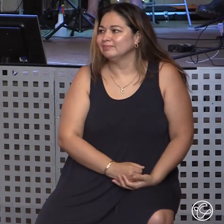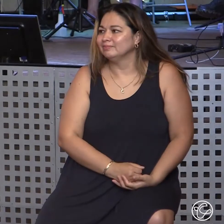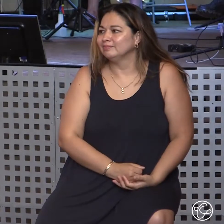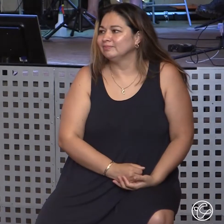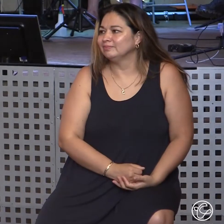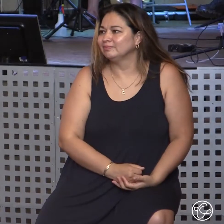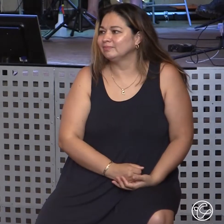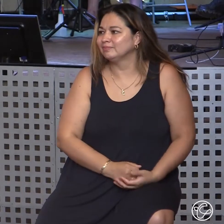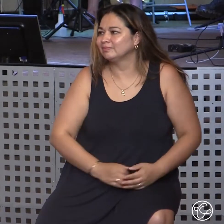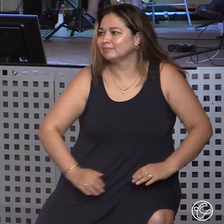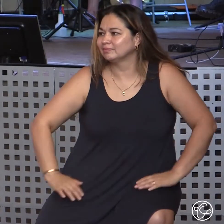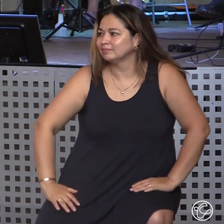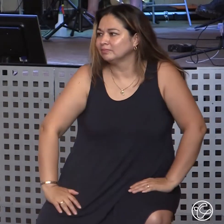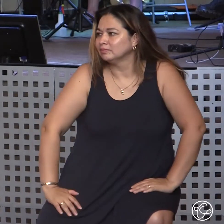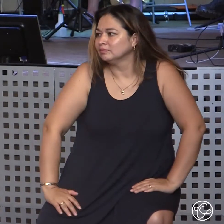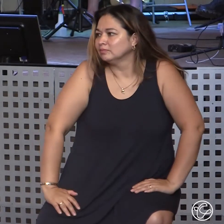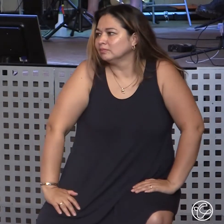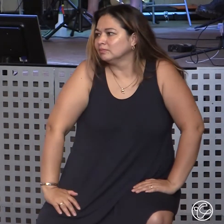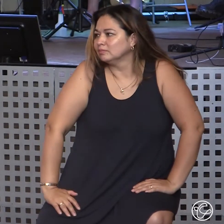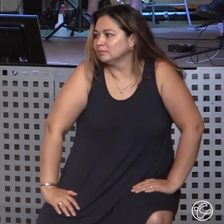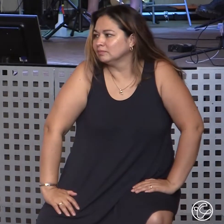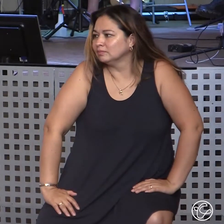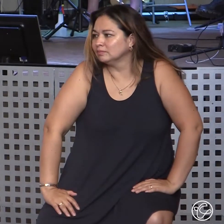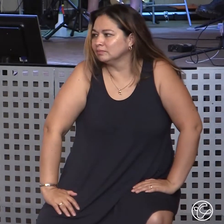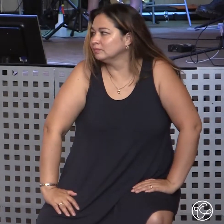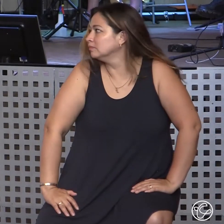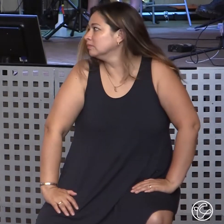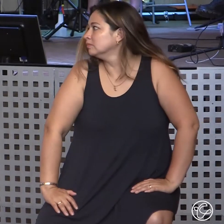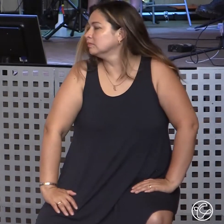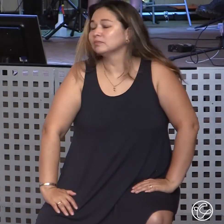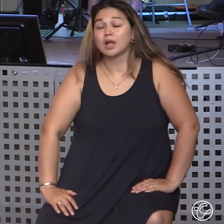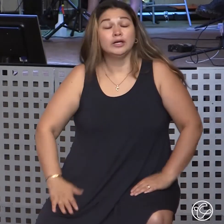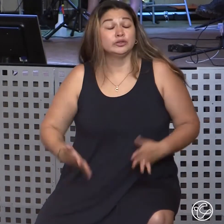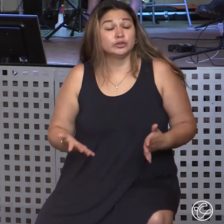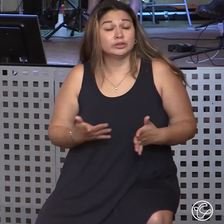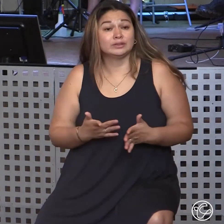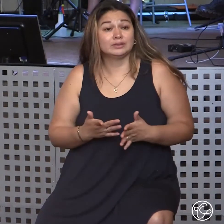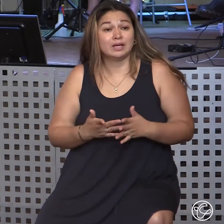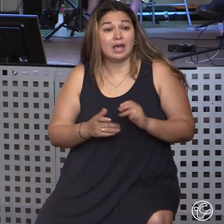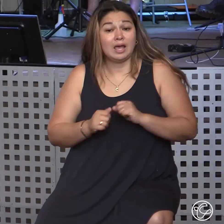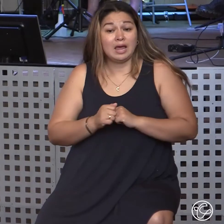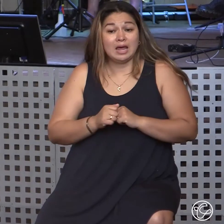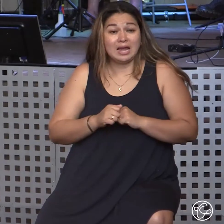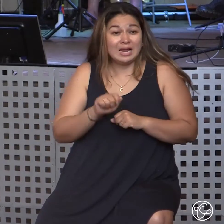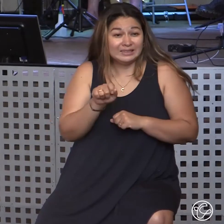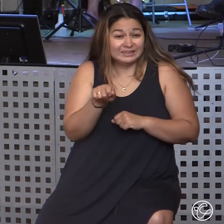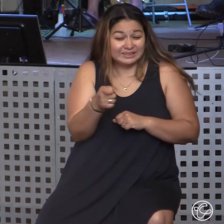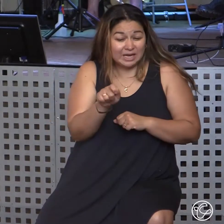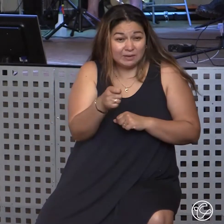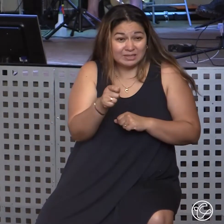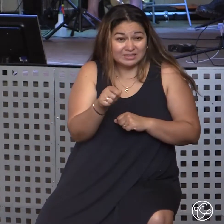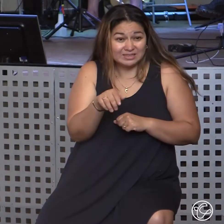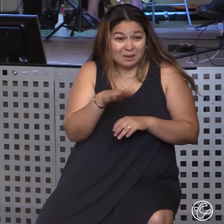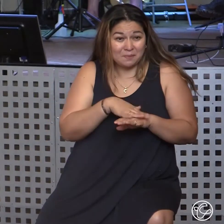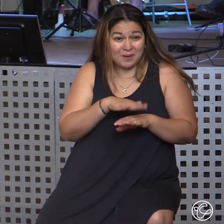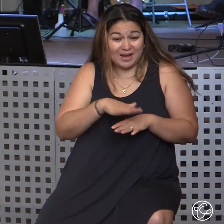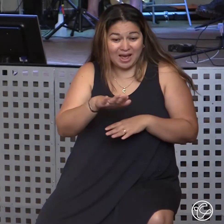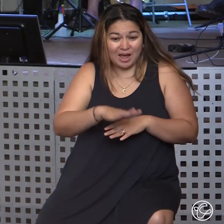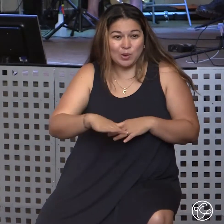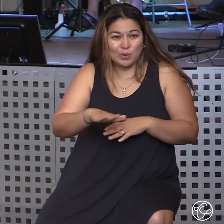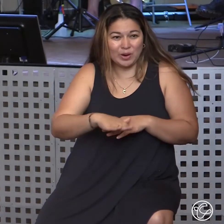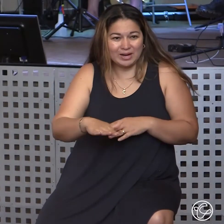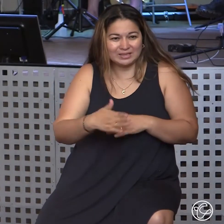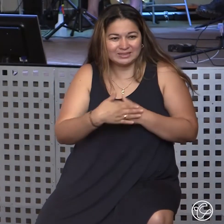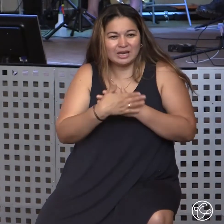Bien, pues mira, una de las principales llaves que abren ese espacio de milagros es la